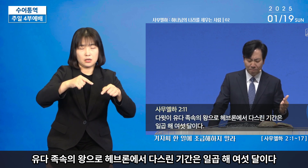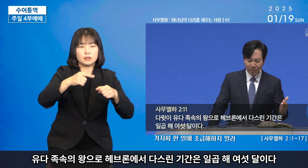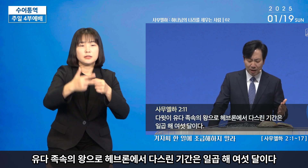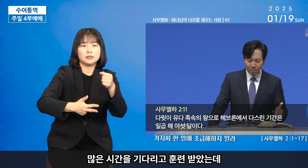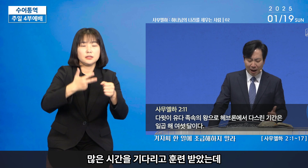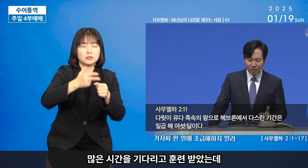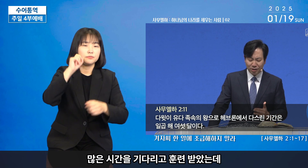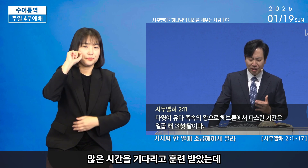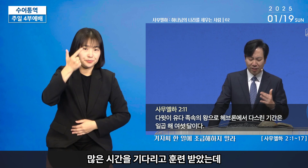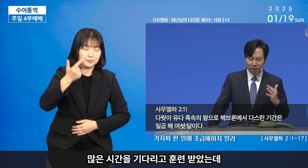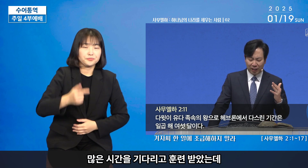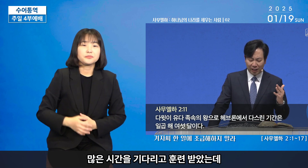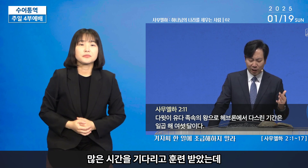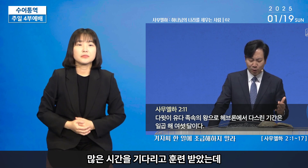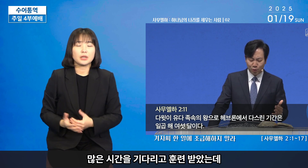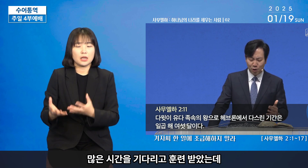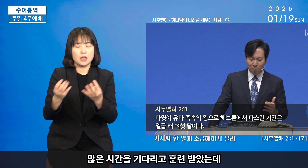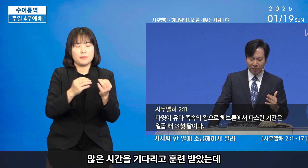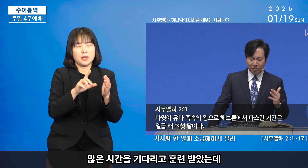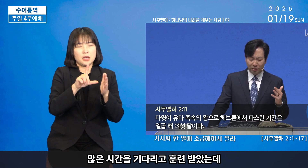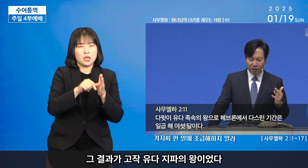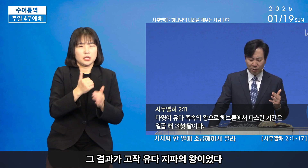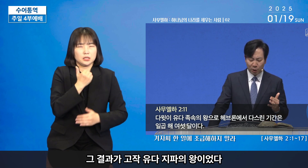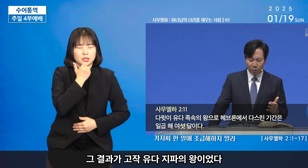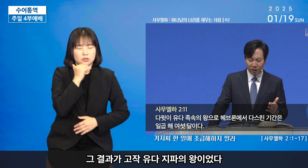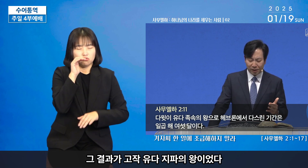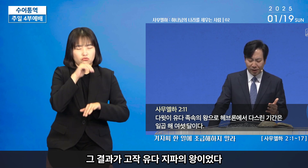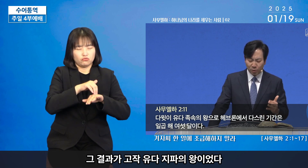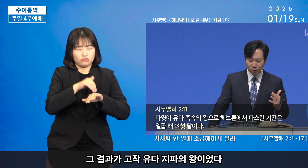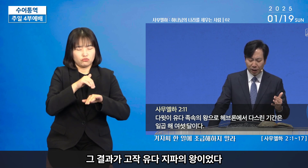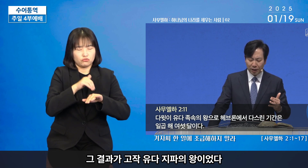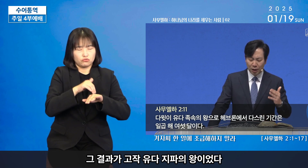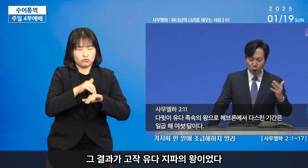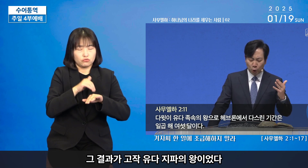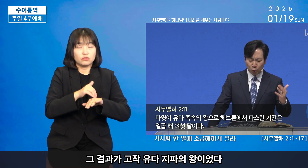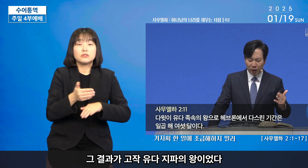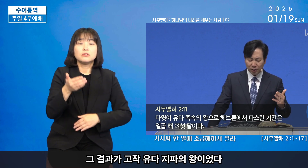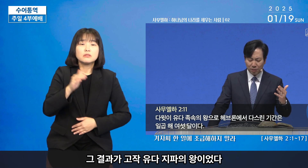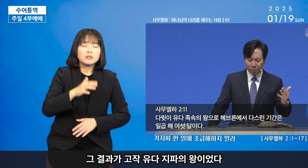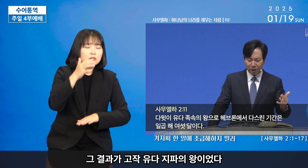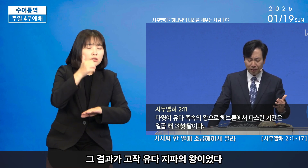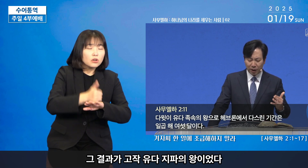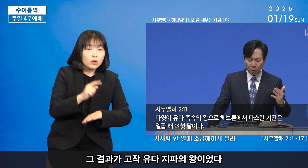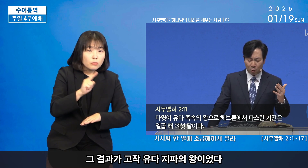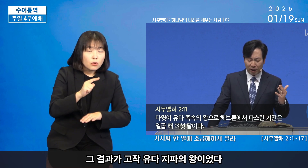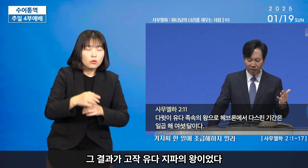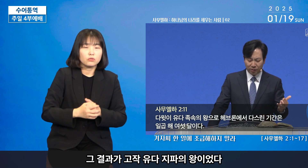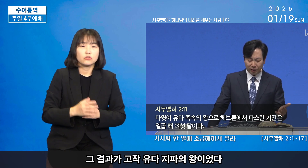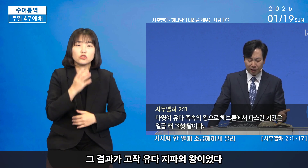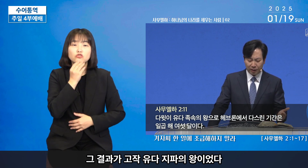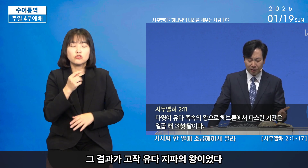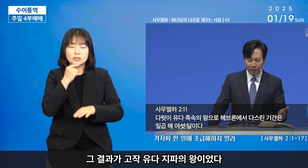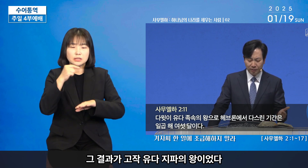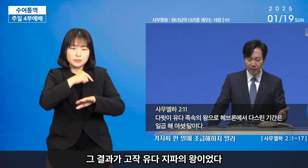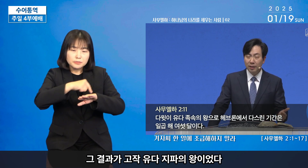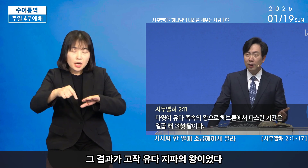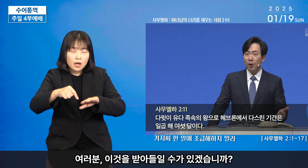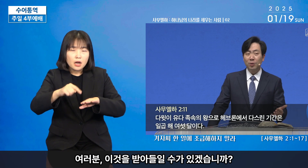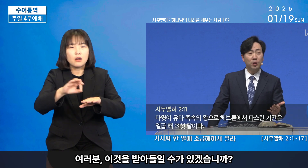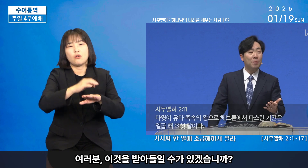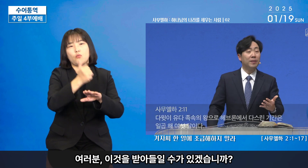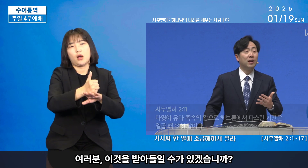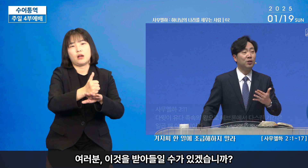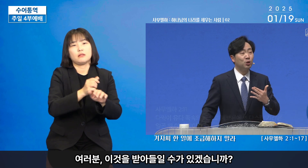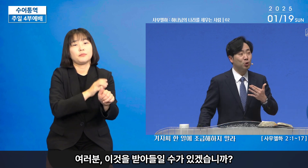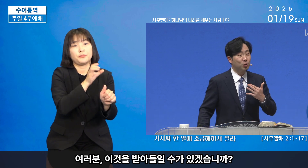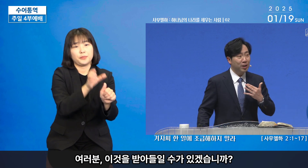6달이다. 많은 시간을 기다리고 훈련받았는데 그 결과가 고작 유다 지파의 왕이었다. 여러분,